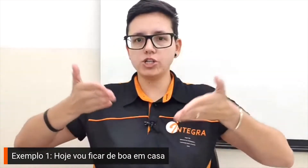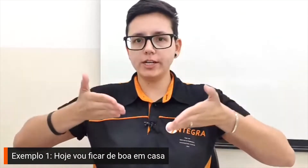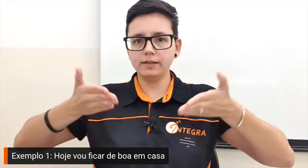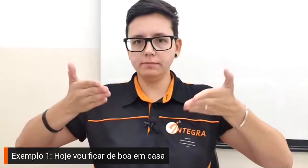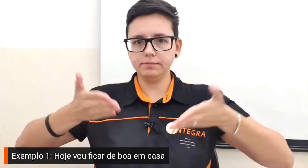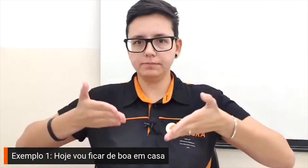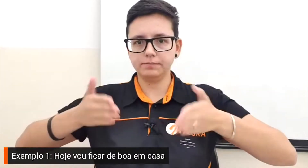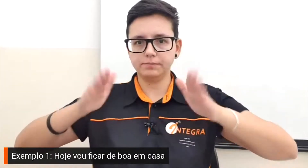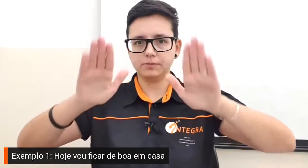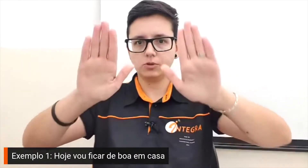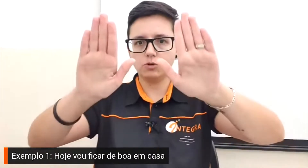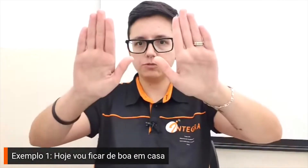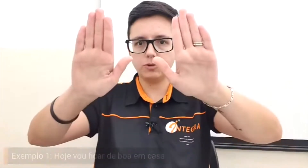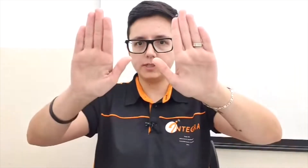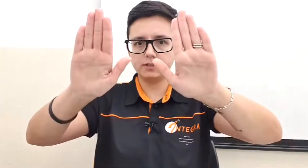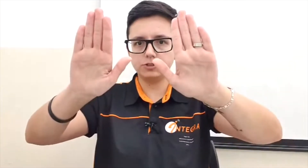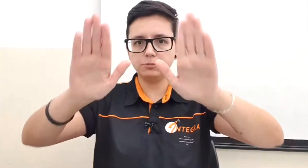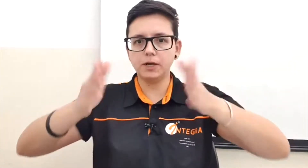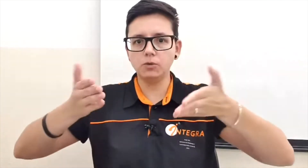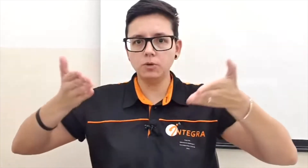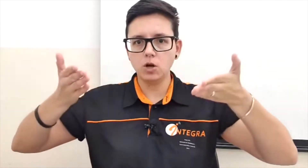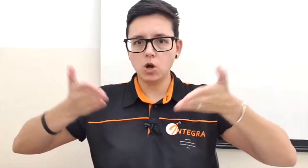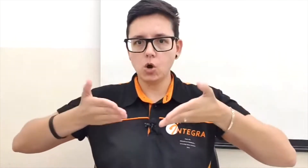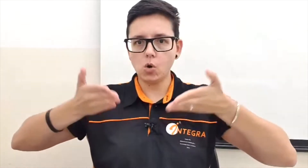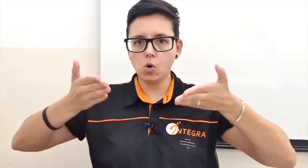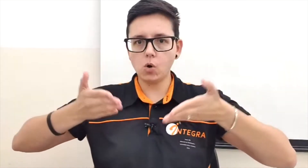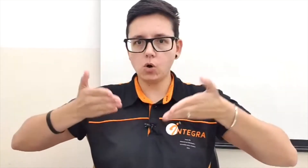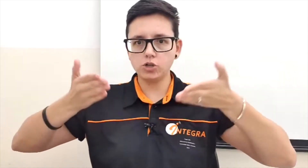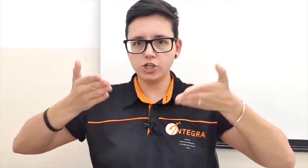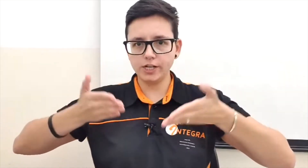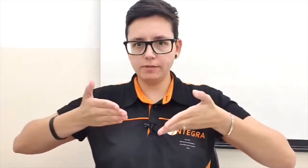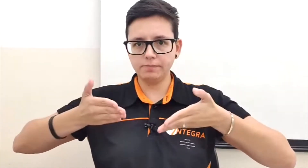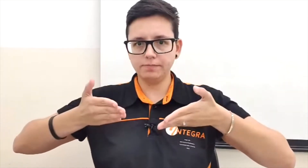Hoje, configuração de mão. Hoje